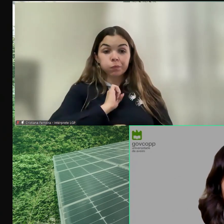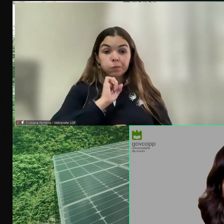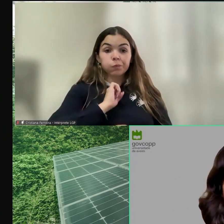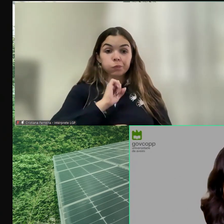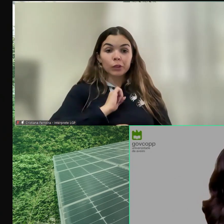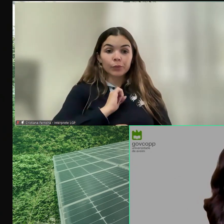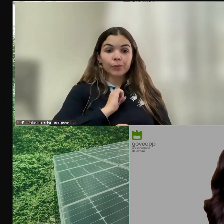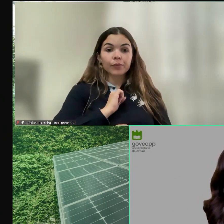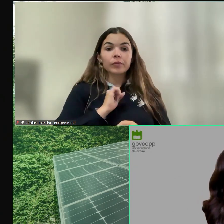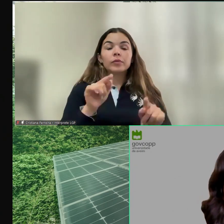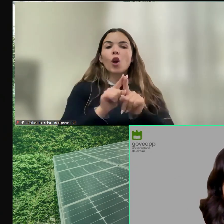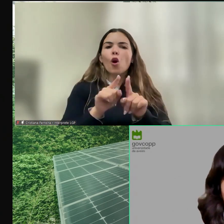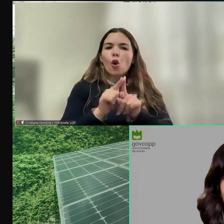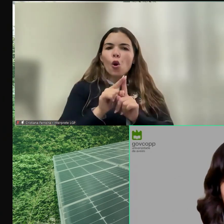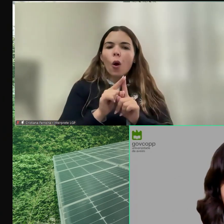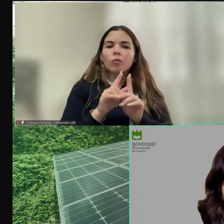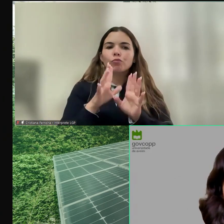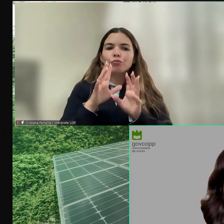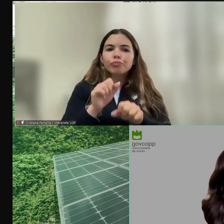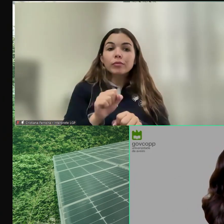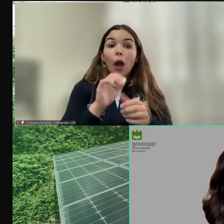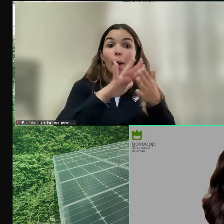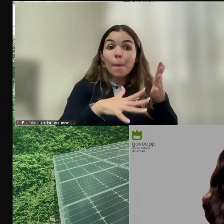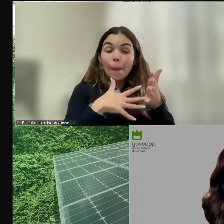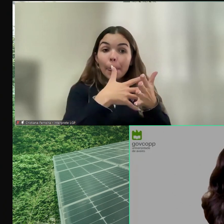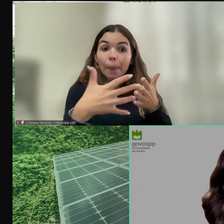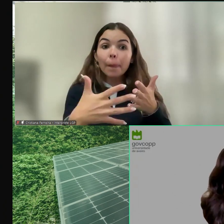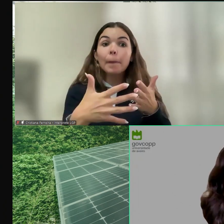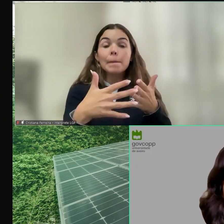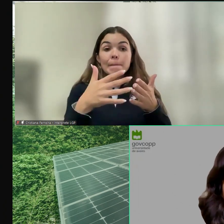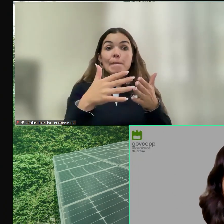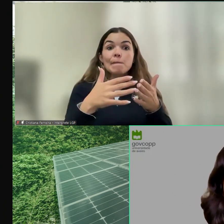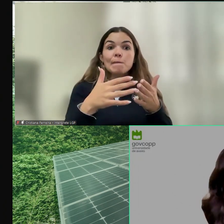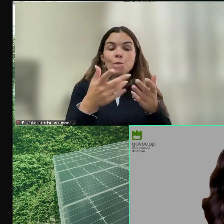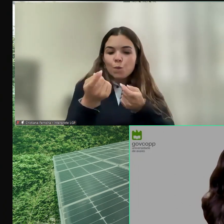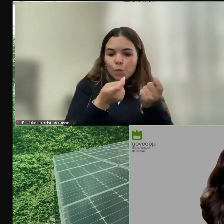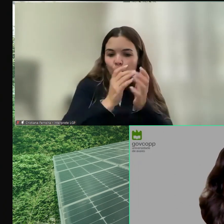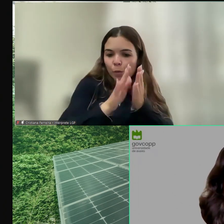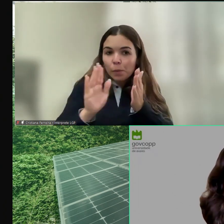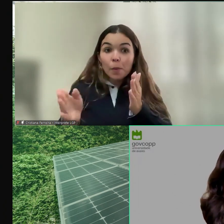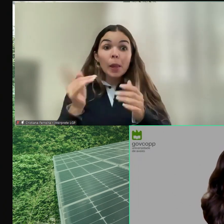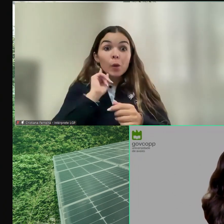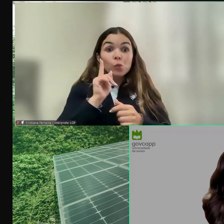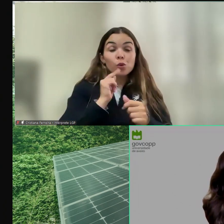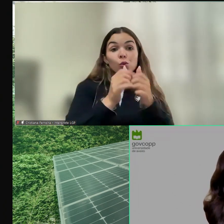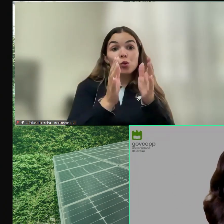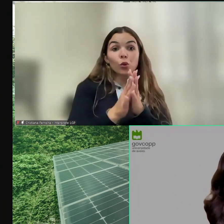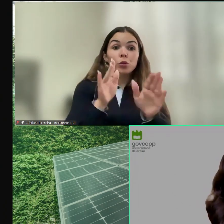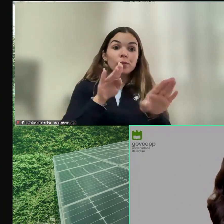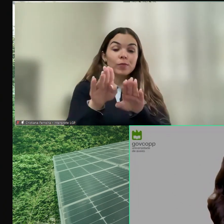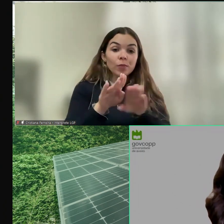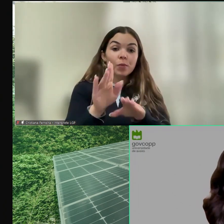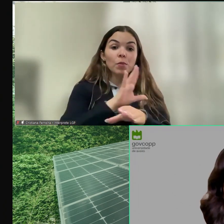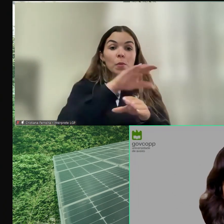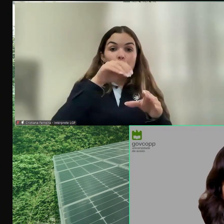tomar o pulso ao processo de planeamento é essencial por todos aqueles que o praticam, e a melhor integração entre as